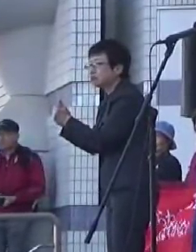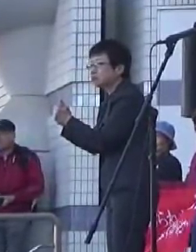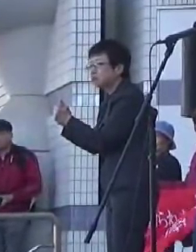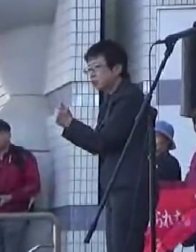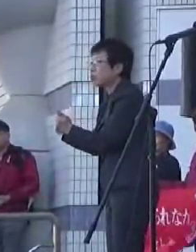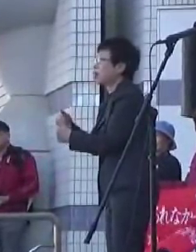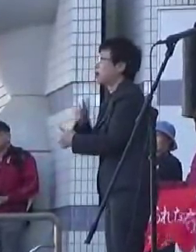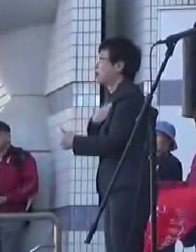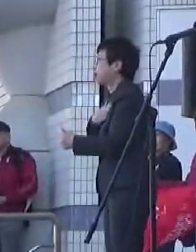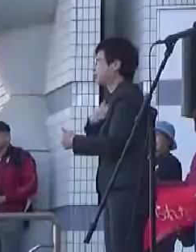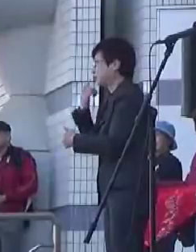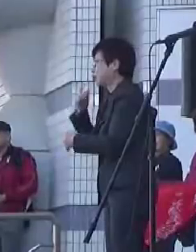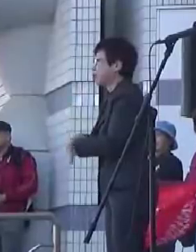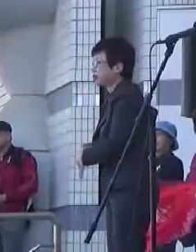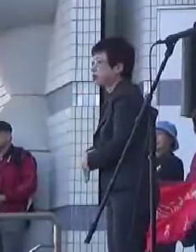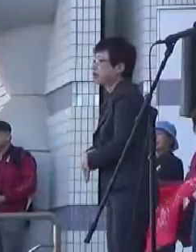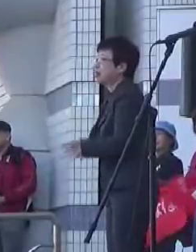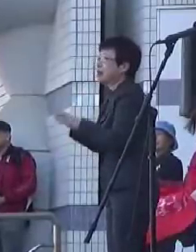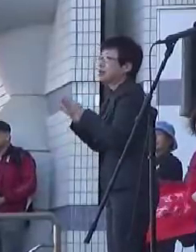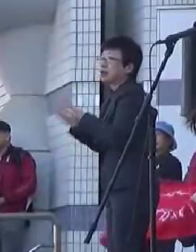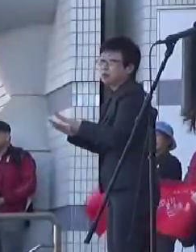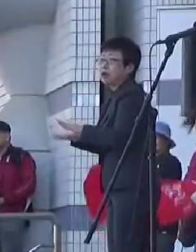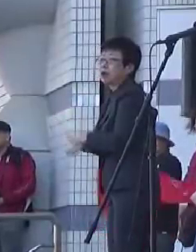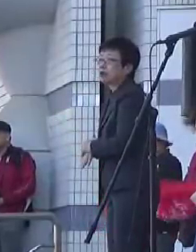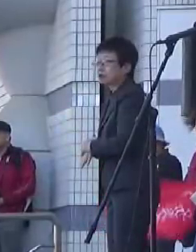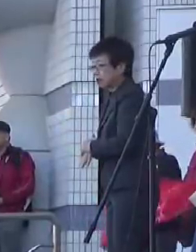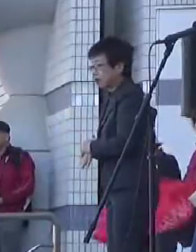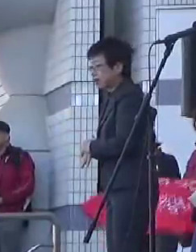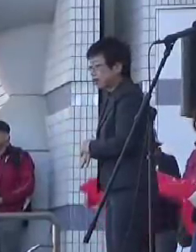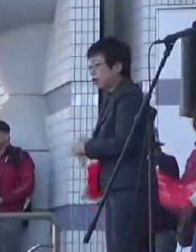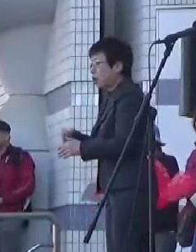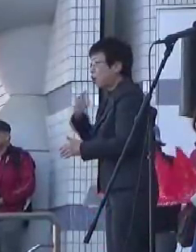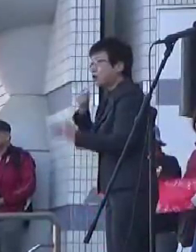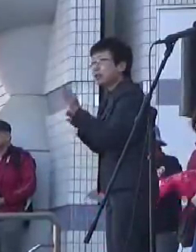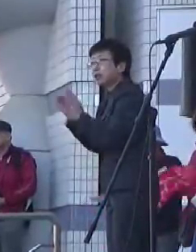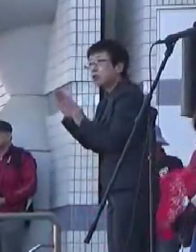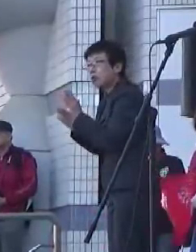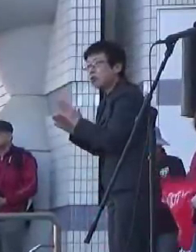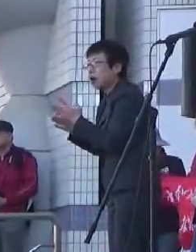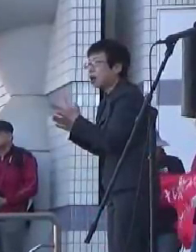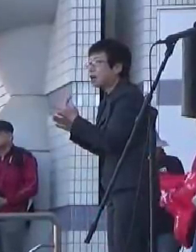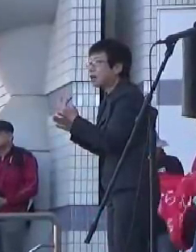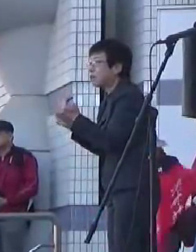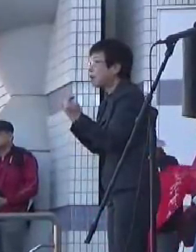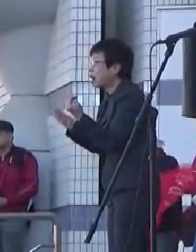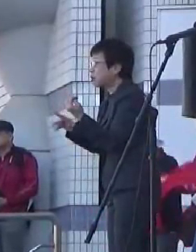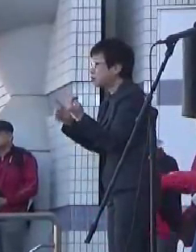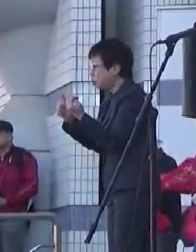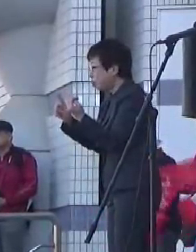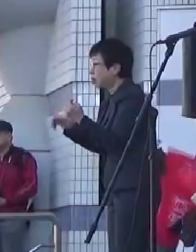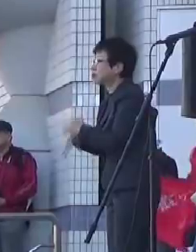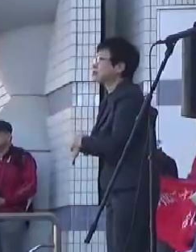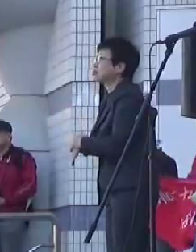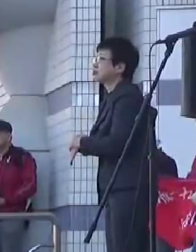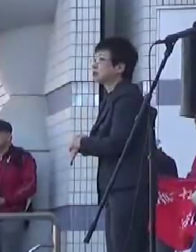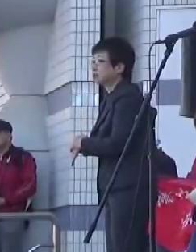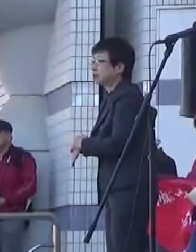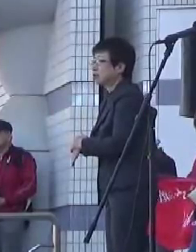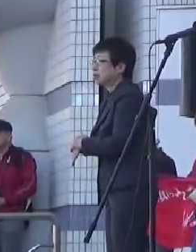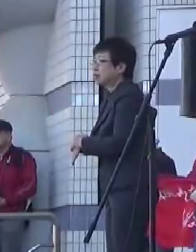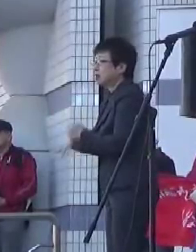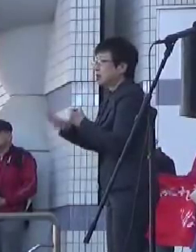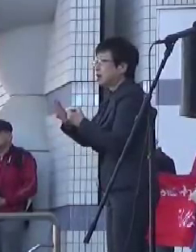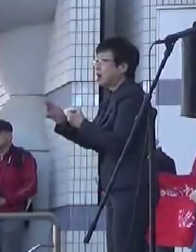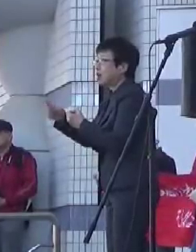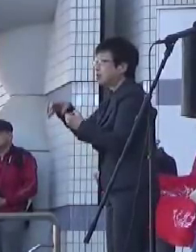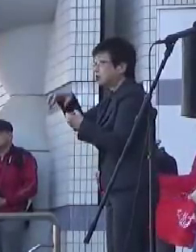ていると思います。そしてこのおかしな状況がいっぱい続いているのは、なんといってもその原発